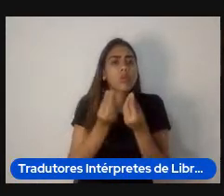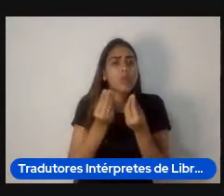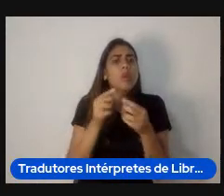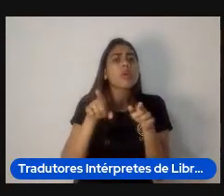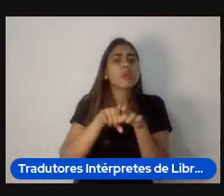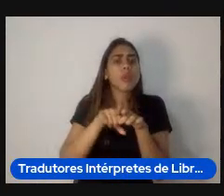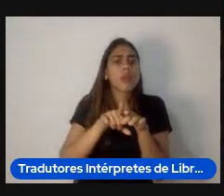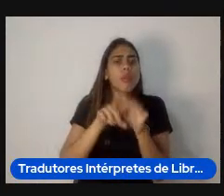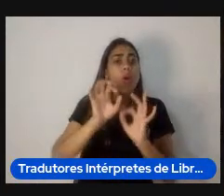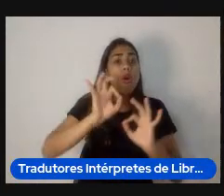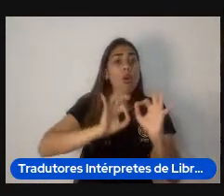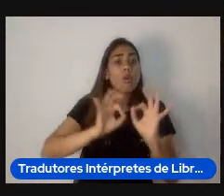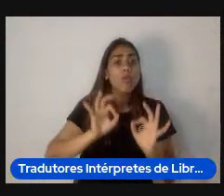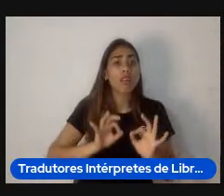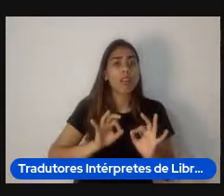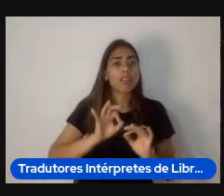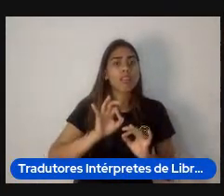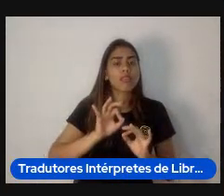do atendimento na sala